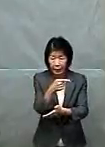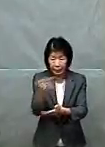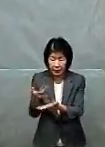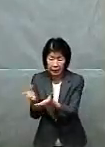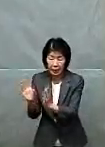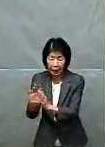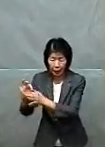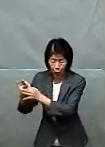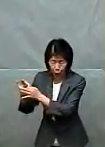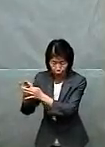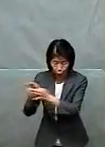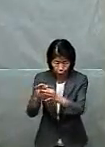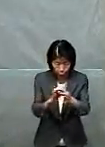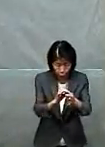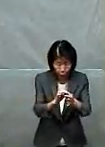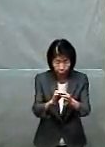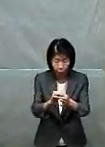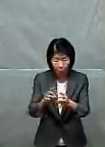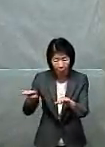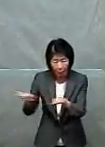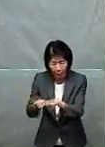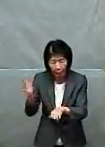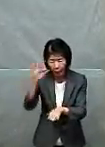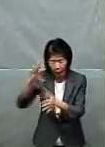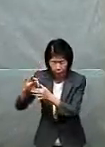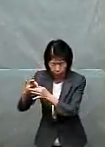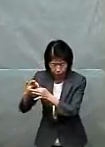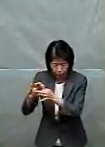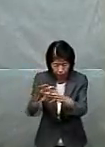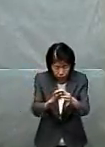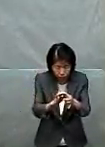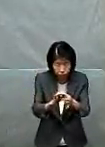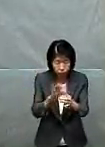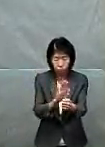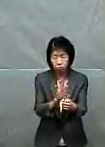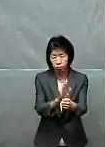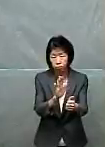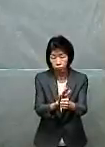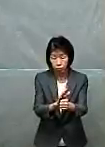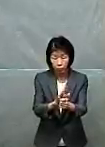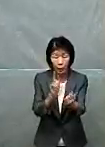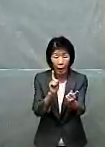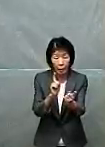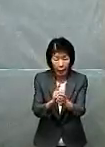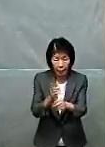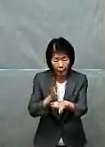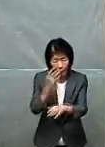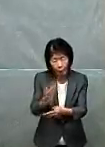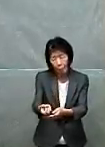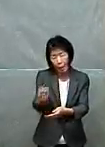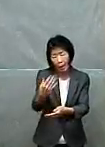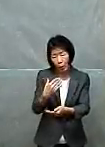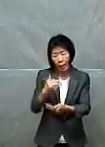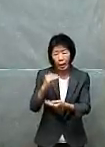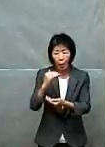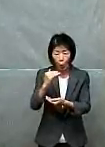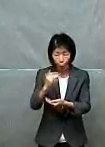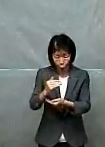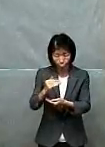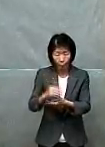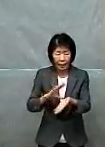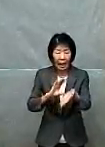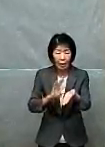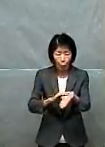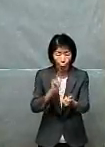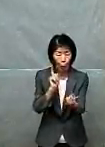第一次隊から継続して切れ目なく支援していることに対して大変感謝されたこと、また医療